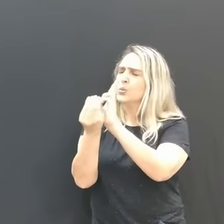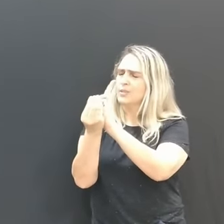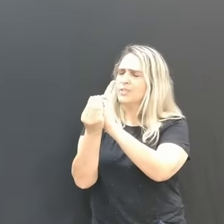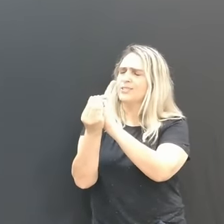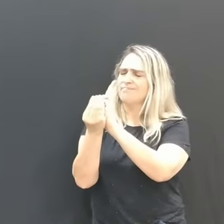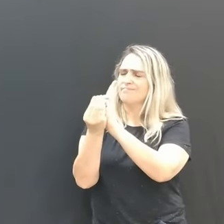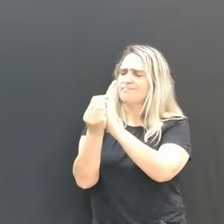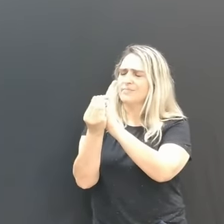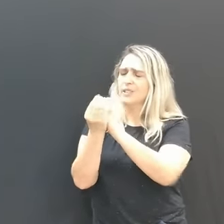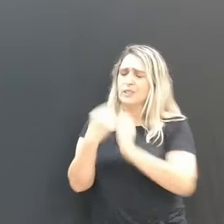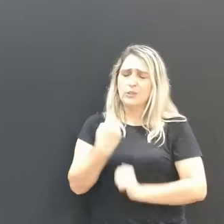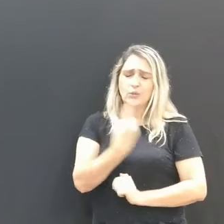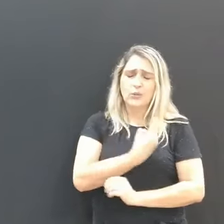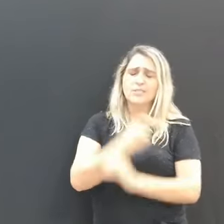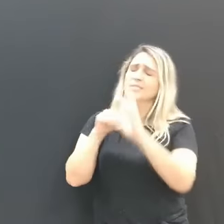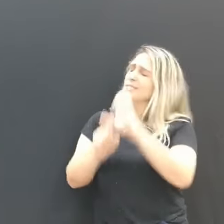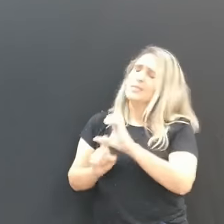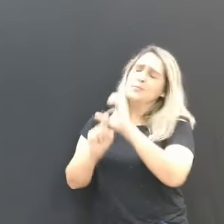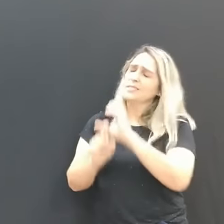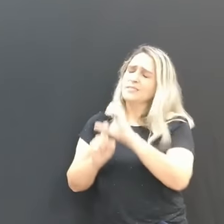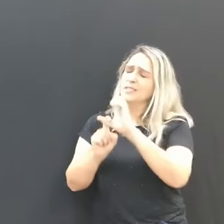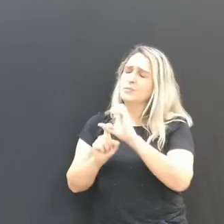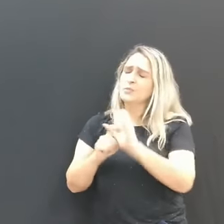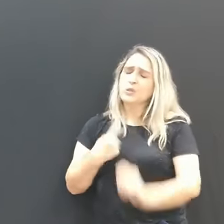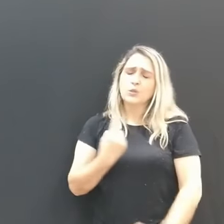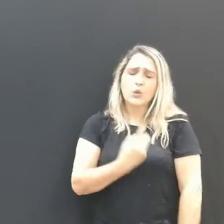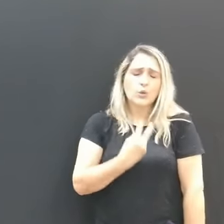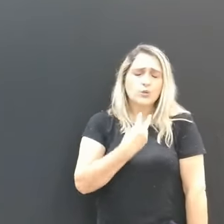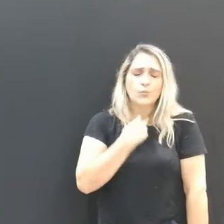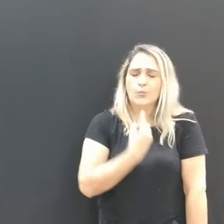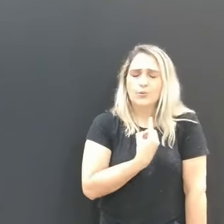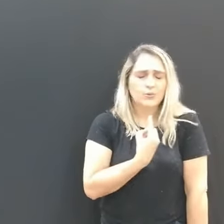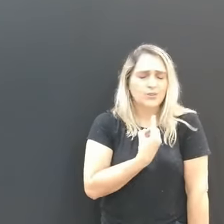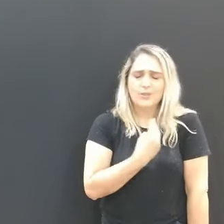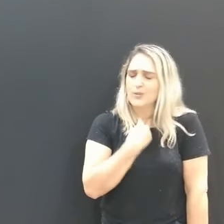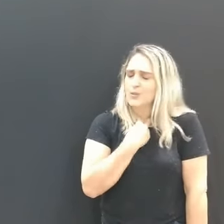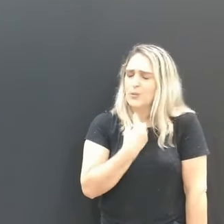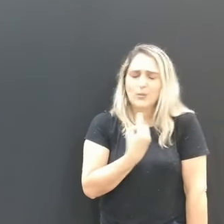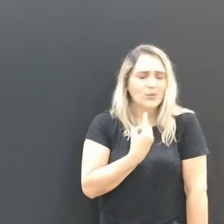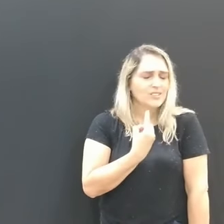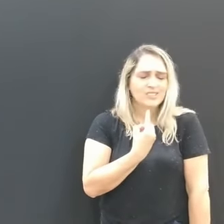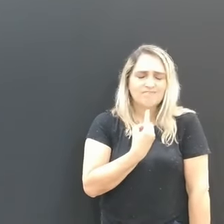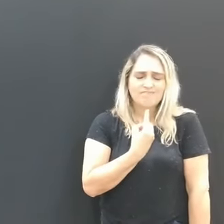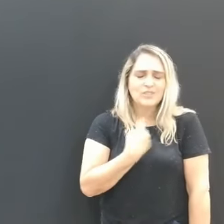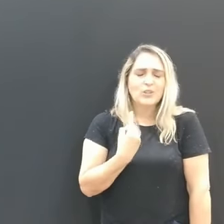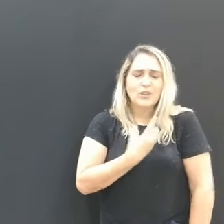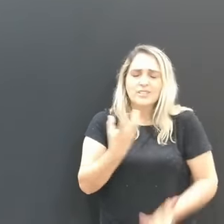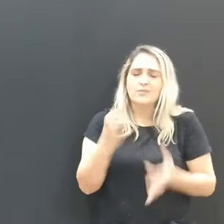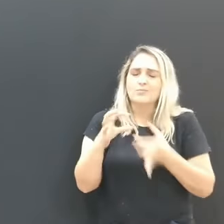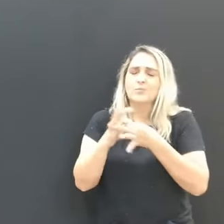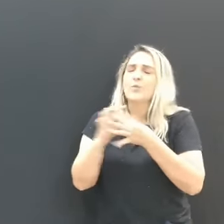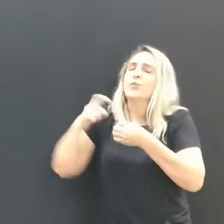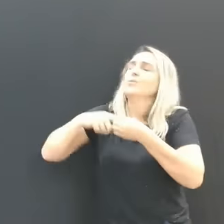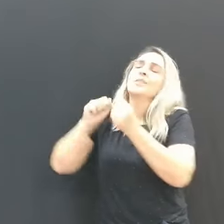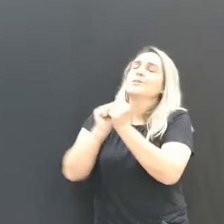e eu Te agradeço. Eu Te agradeço porque o Senhor tem cuidado da minha vida. Eu sou muito dependente de Ti, Senhor, sozinho eu não